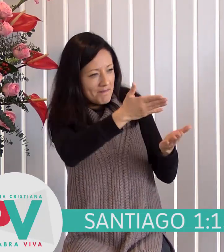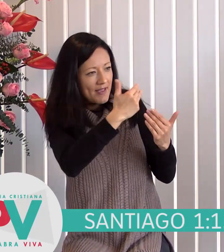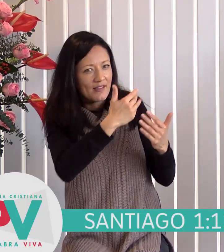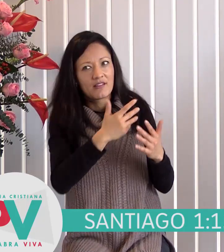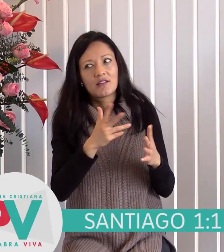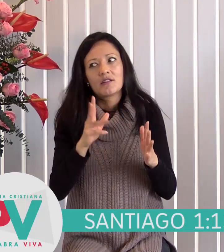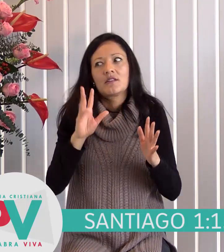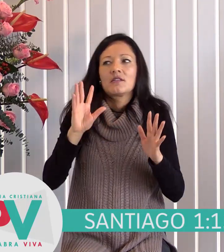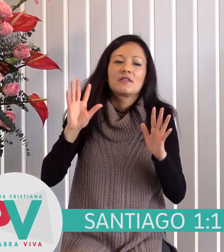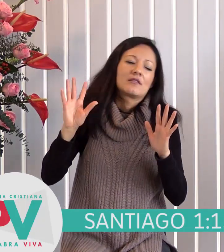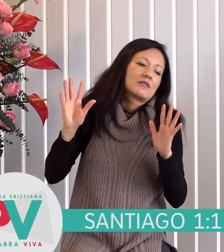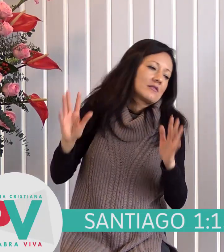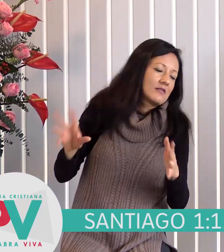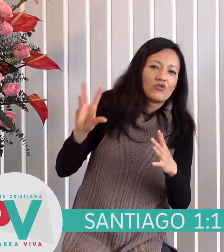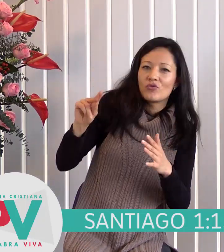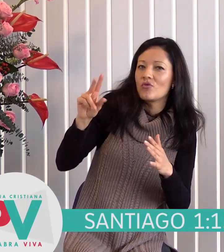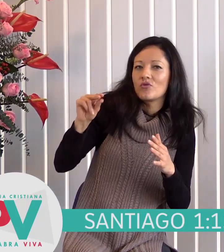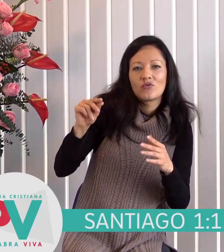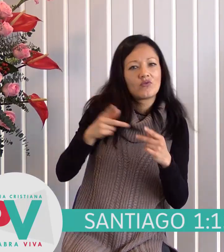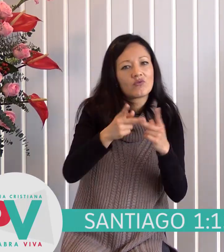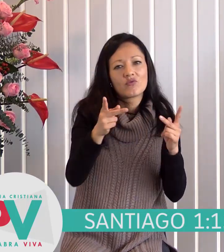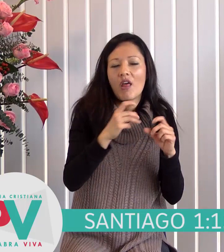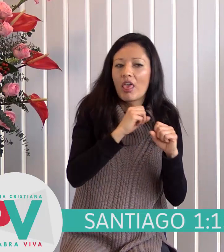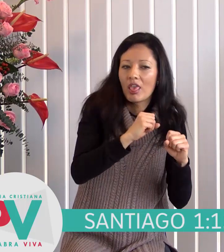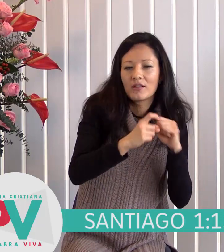No fregues, no nos metas en tentación.